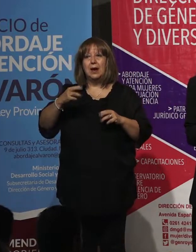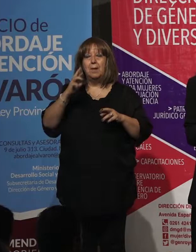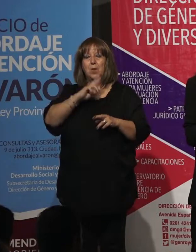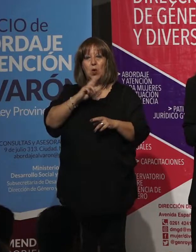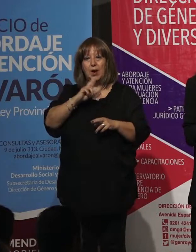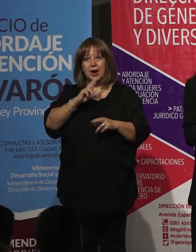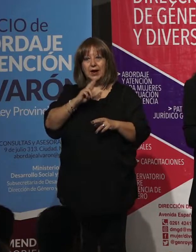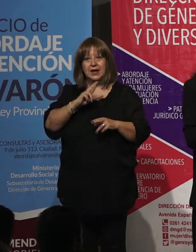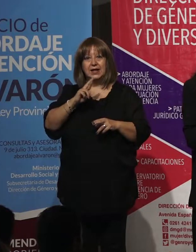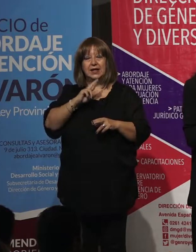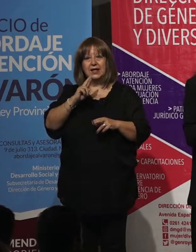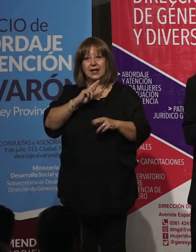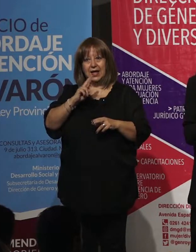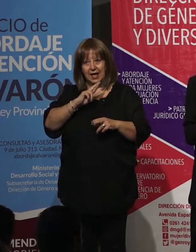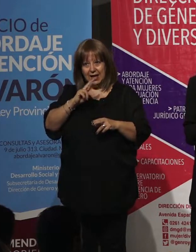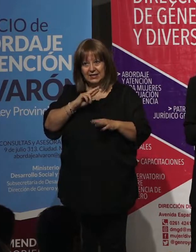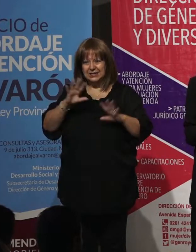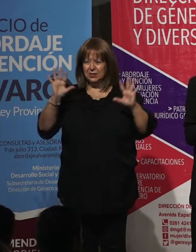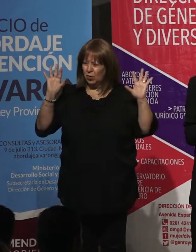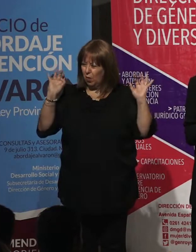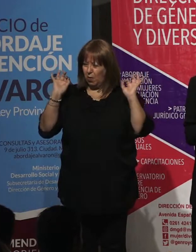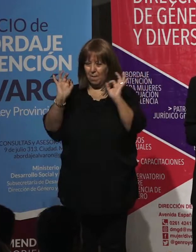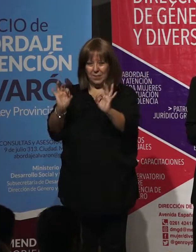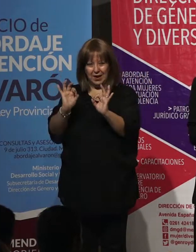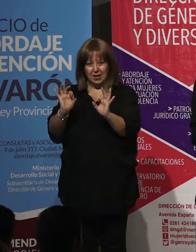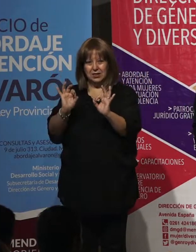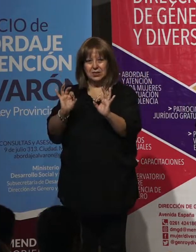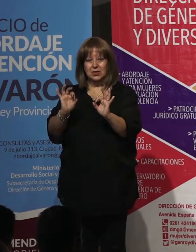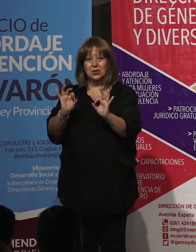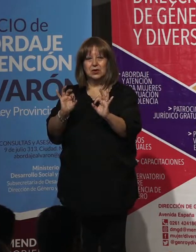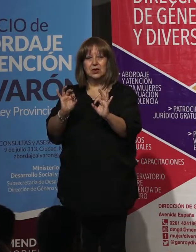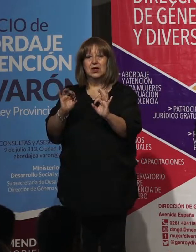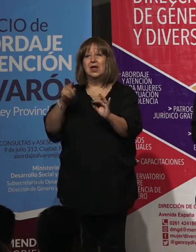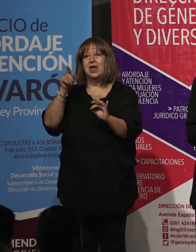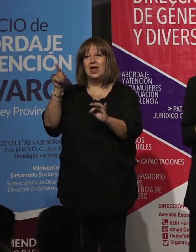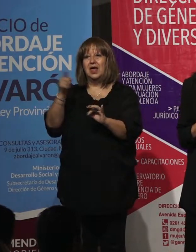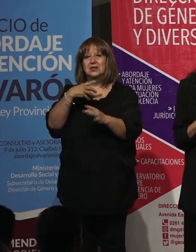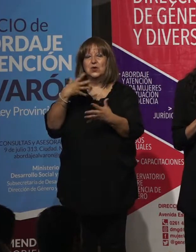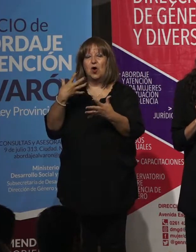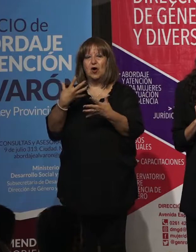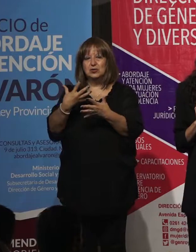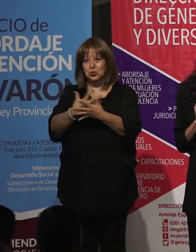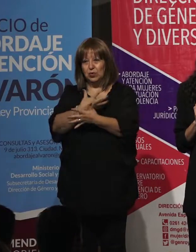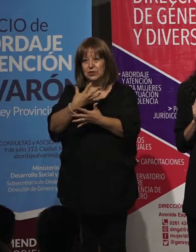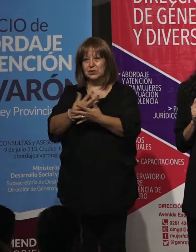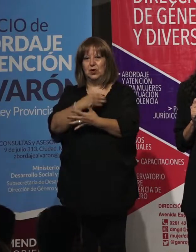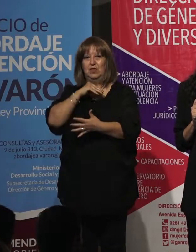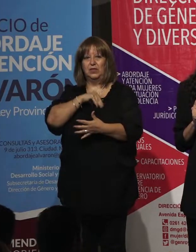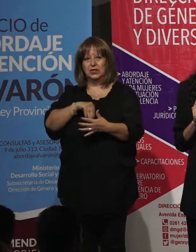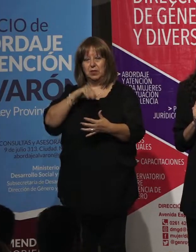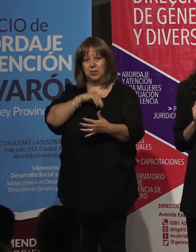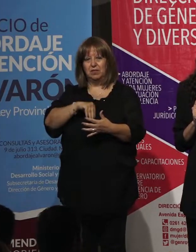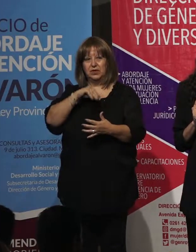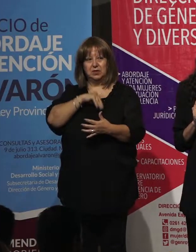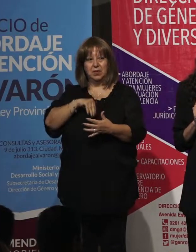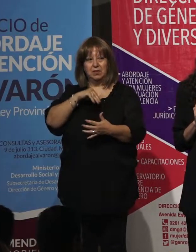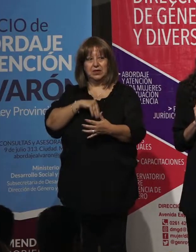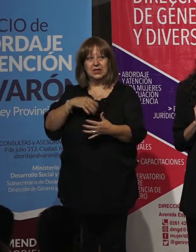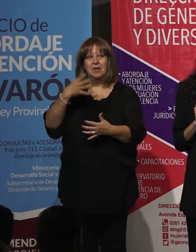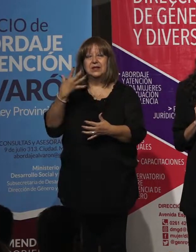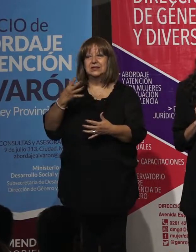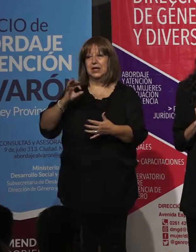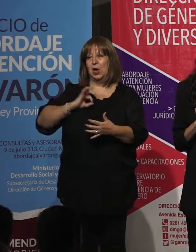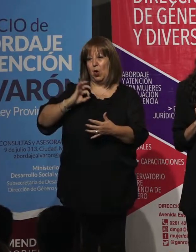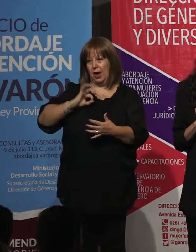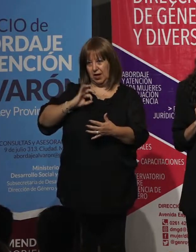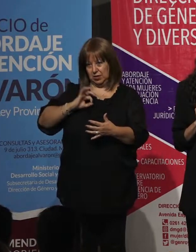35.000, ese estadio, ese anfiteatro lleno, son las víctimas de violencia de género de los últimos 5 años en la provincia.